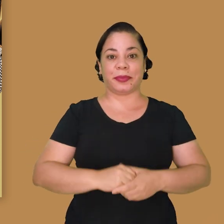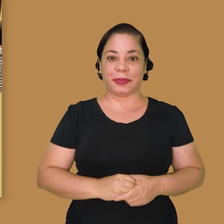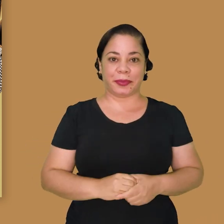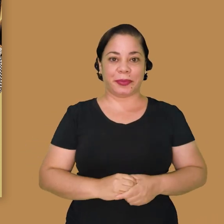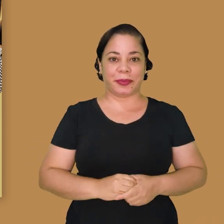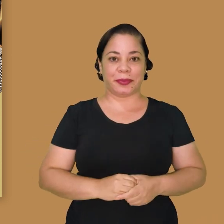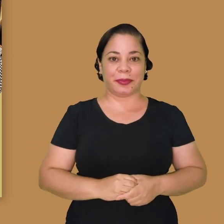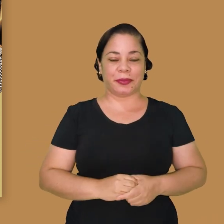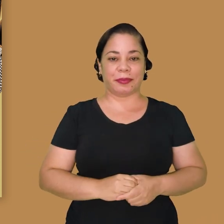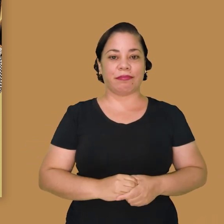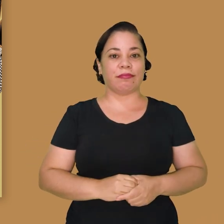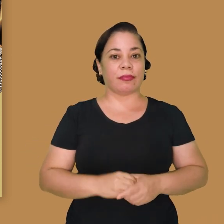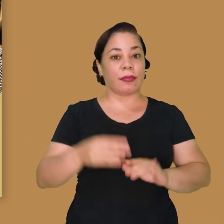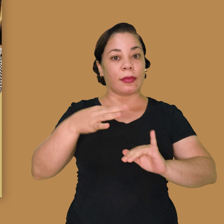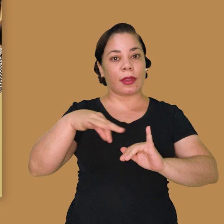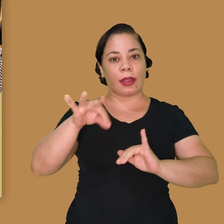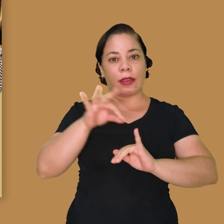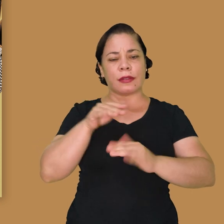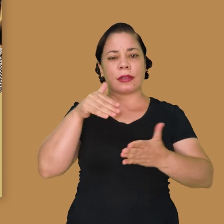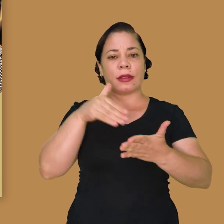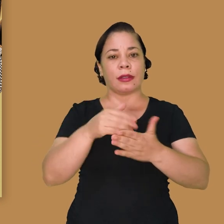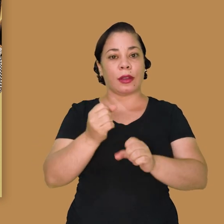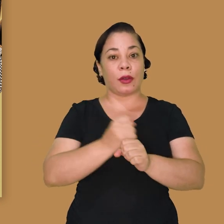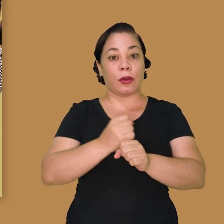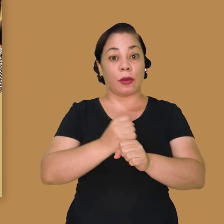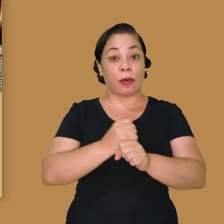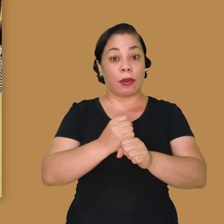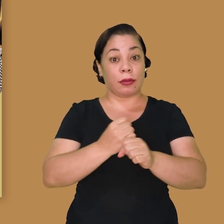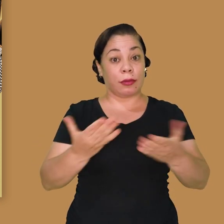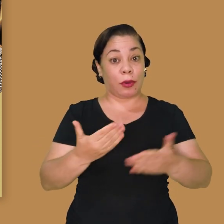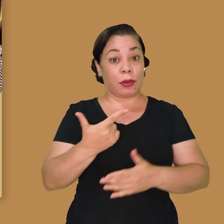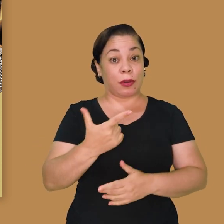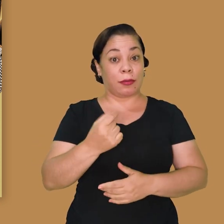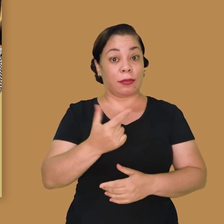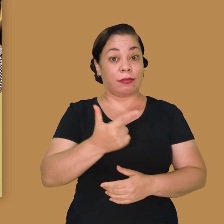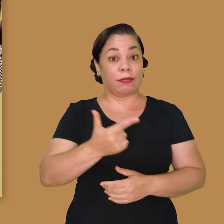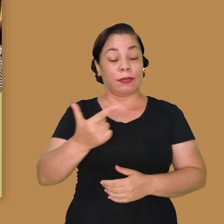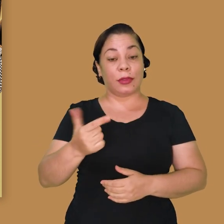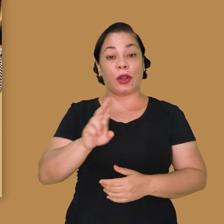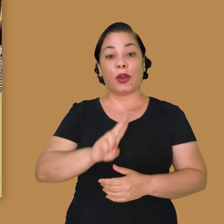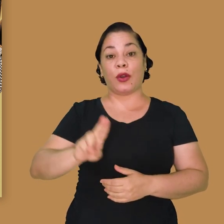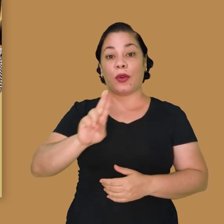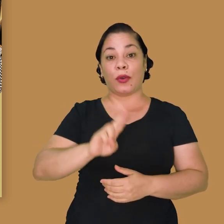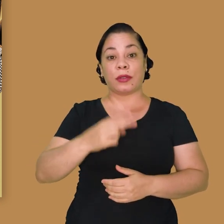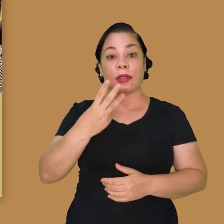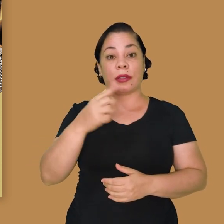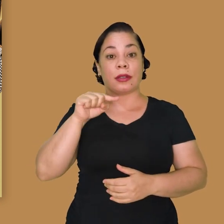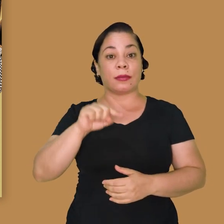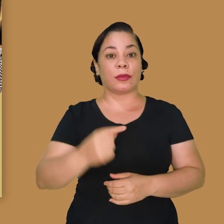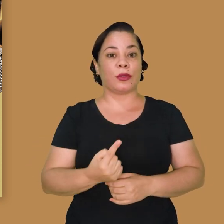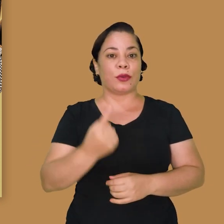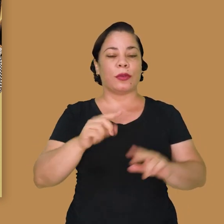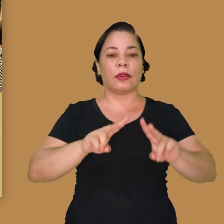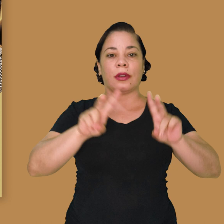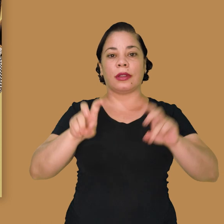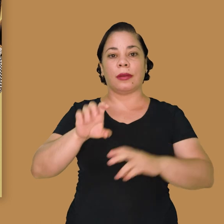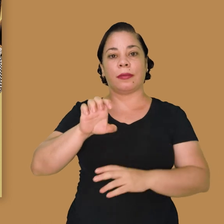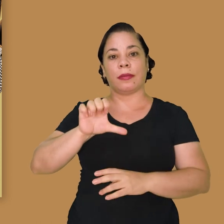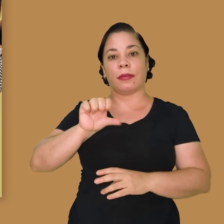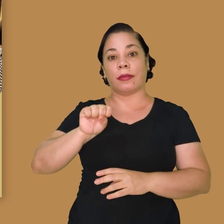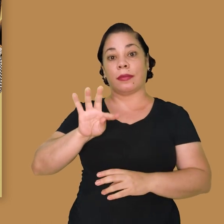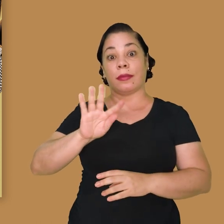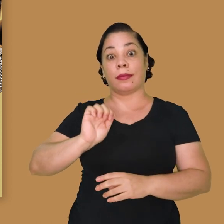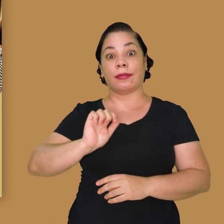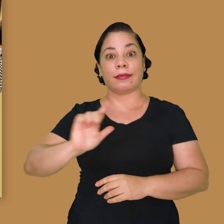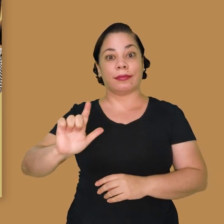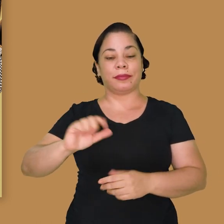do Moodle para outra no IFES até 2022 estamos usando a versão 3.1 com